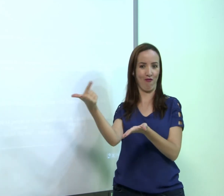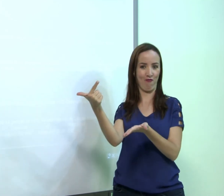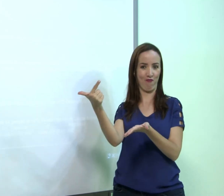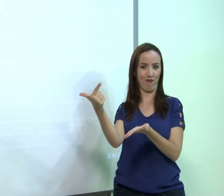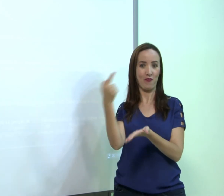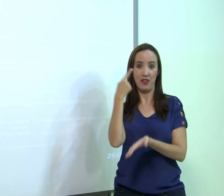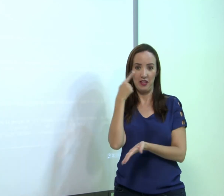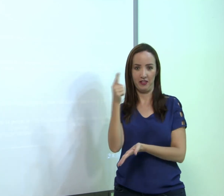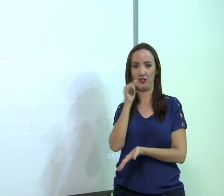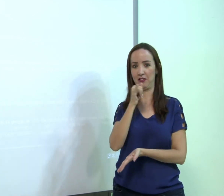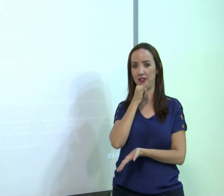Vejam.